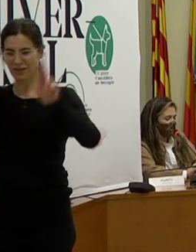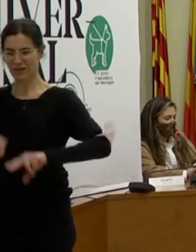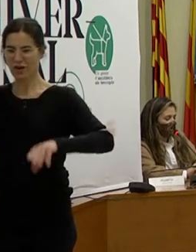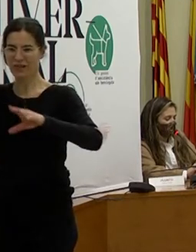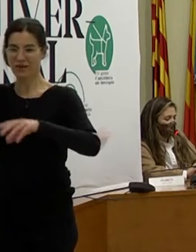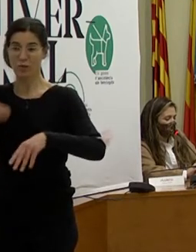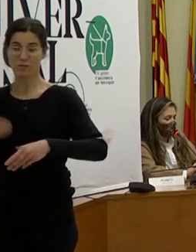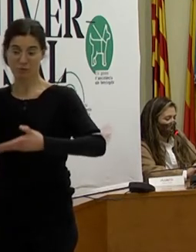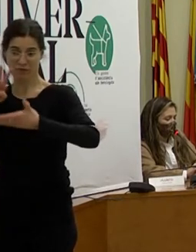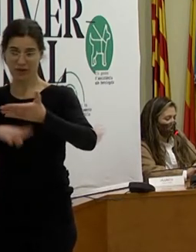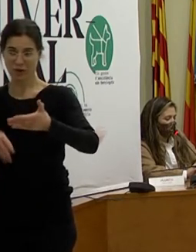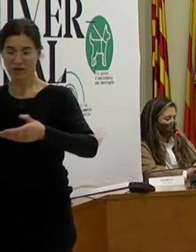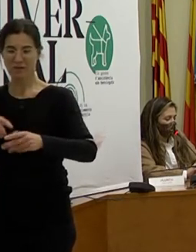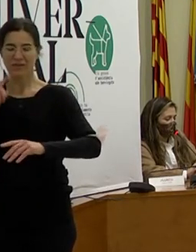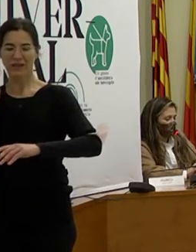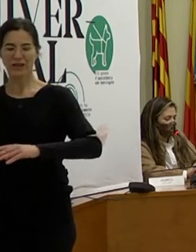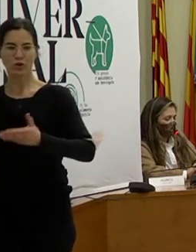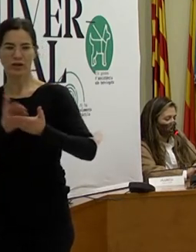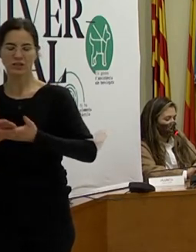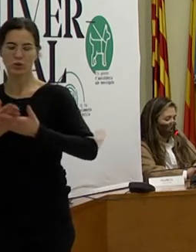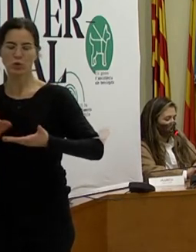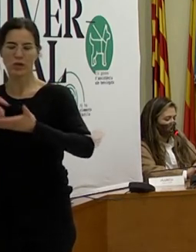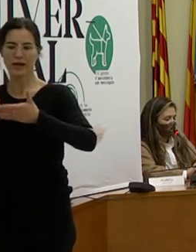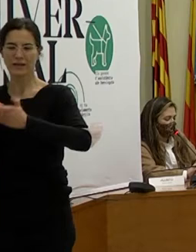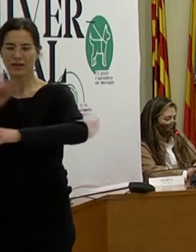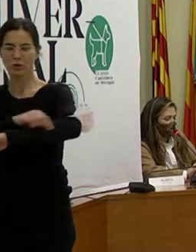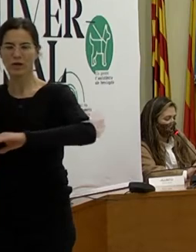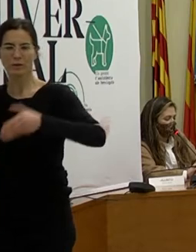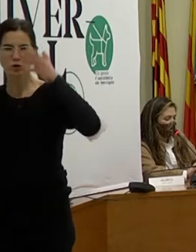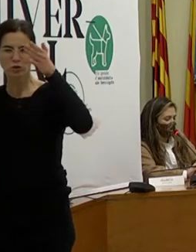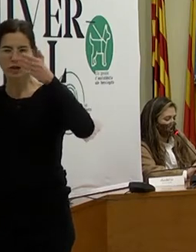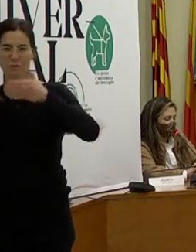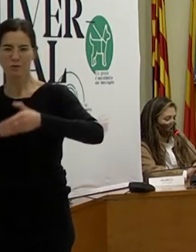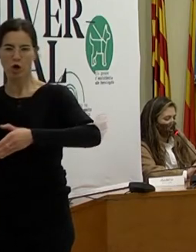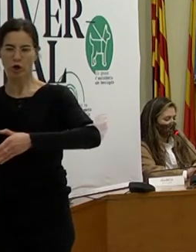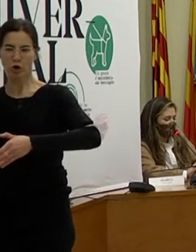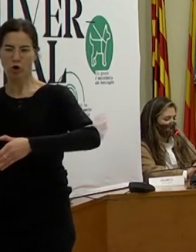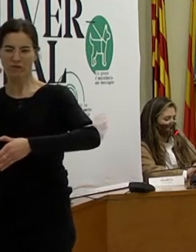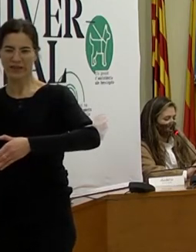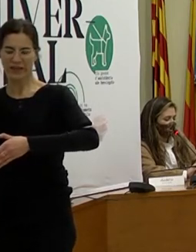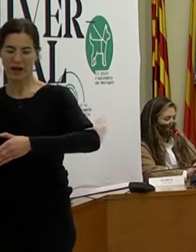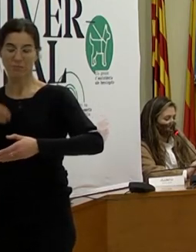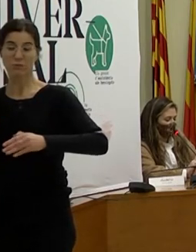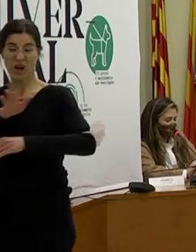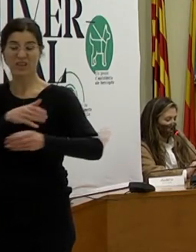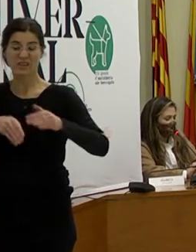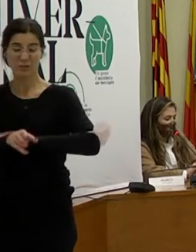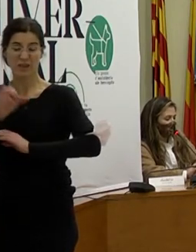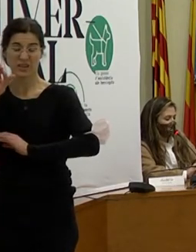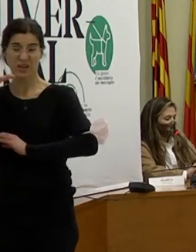Barcelona, y director del Estudio de Arquitectura y Consultoría Rovira Veleta Accesibilidad SLP,